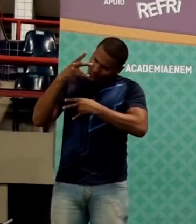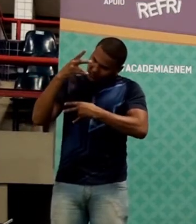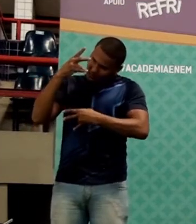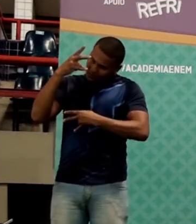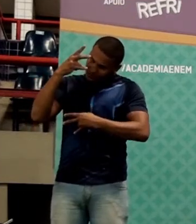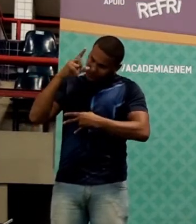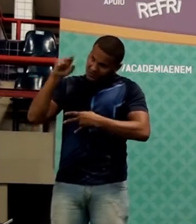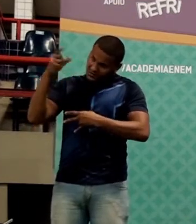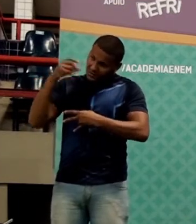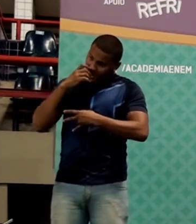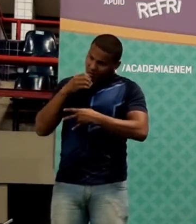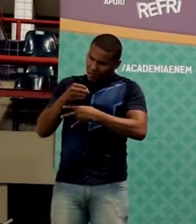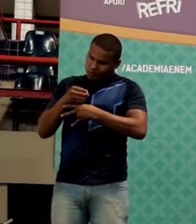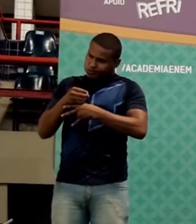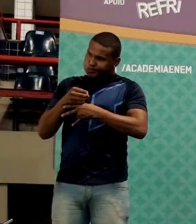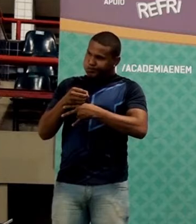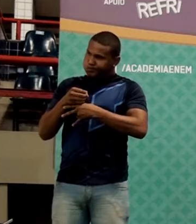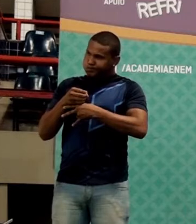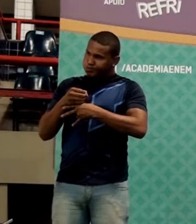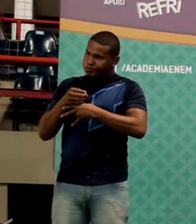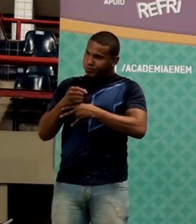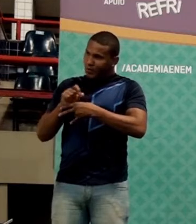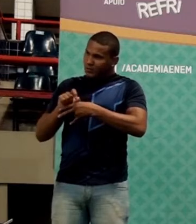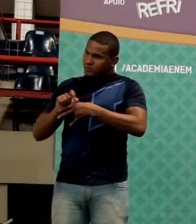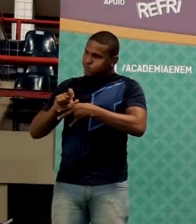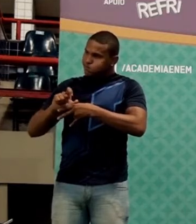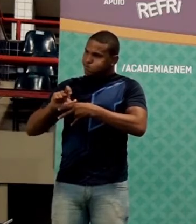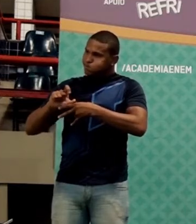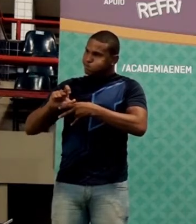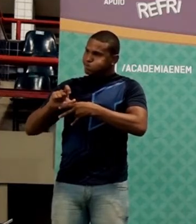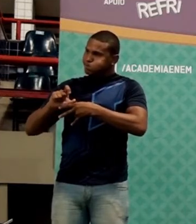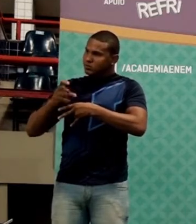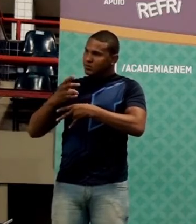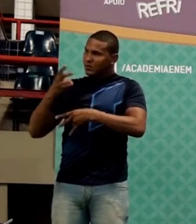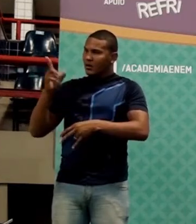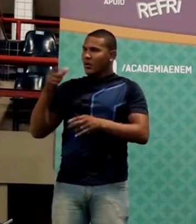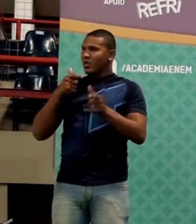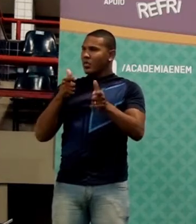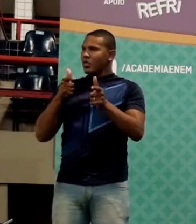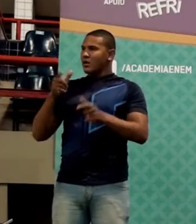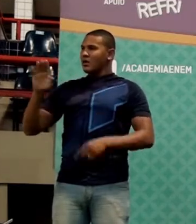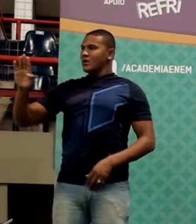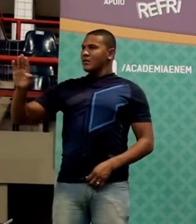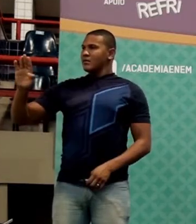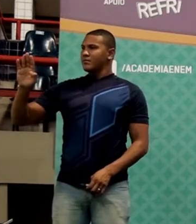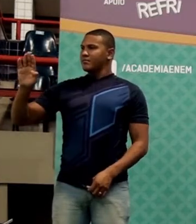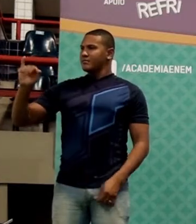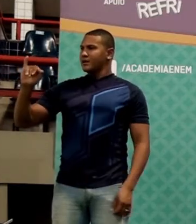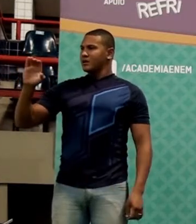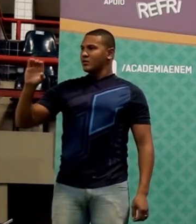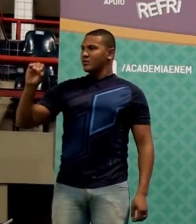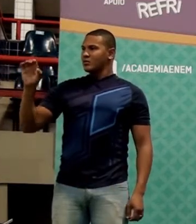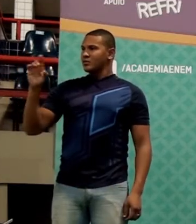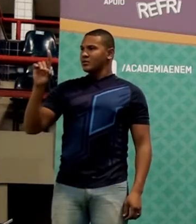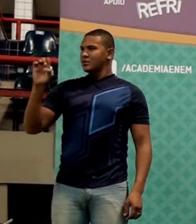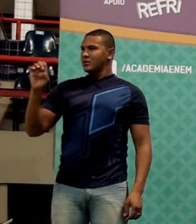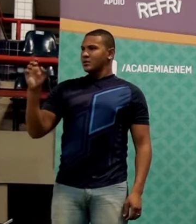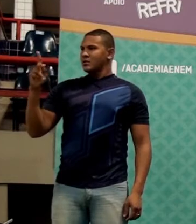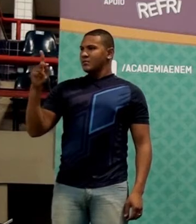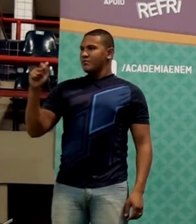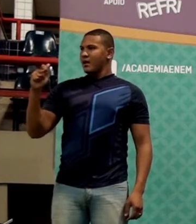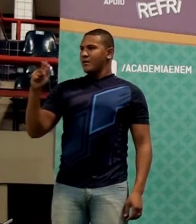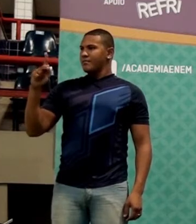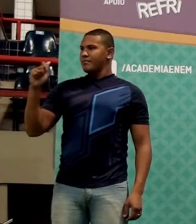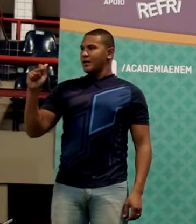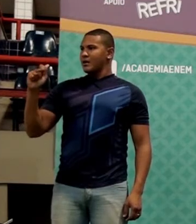aparece um calozinho ósseo, que vocês já devem ter escutado com o nome de bico de papagaio. Professor, minha